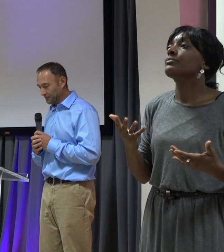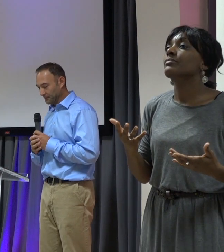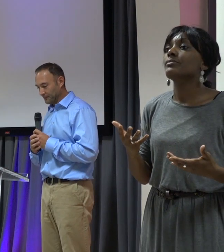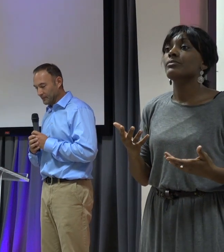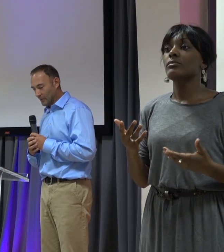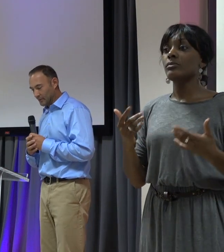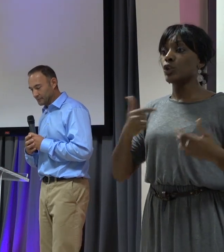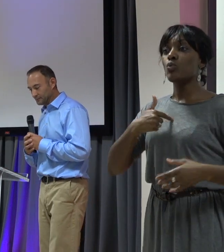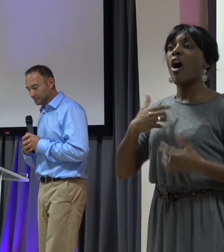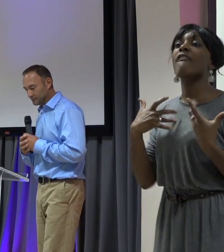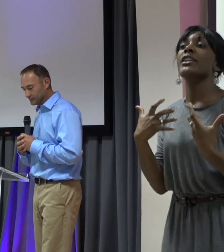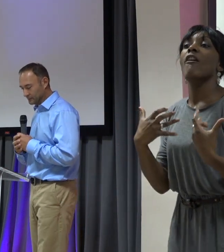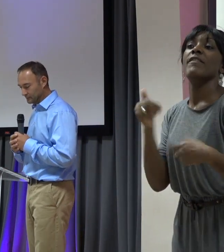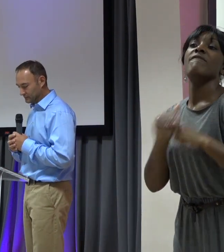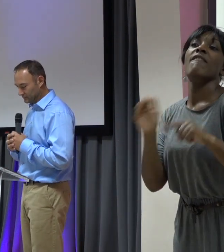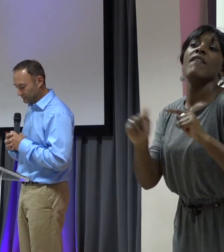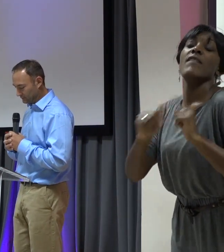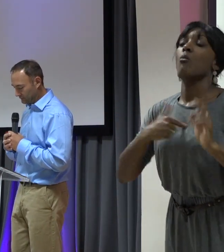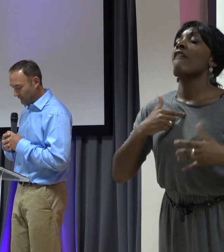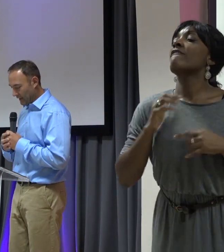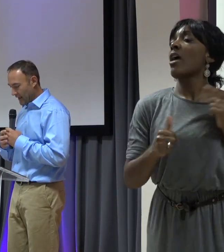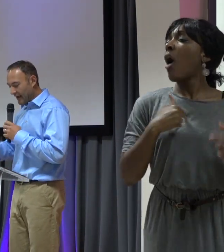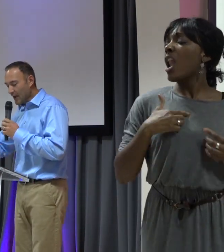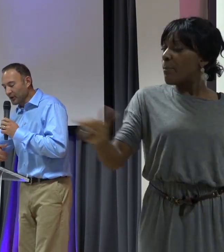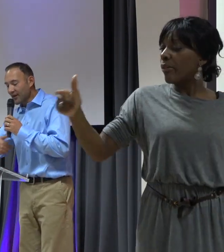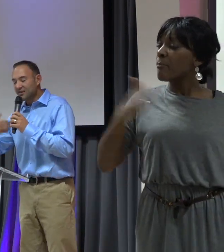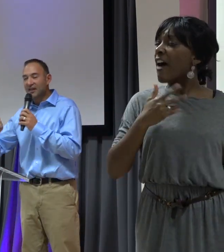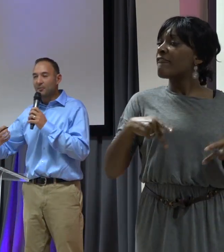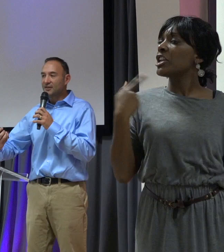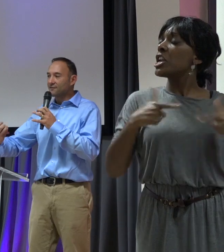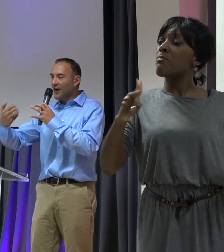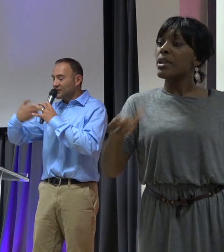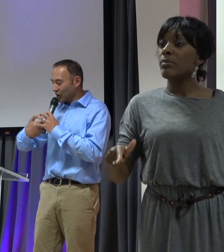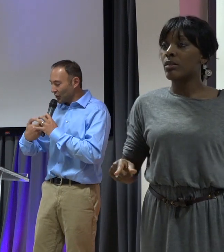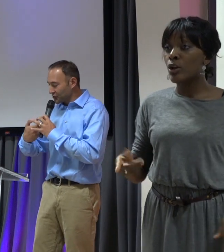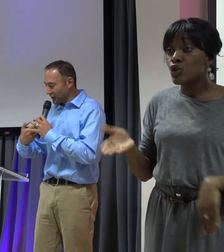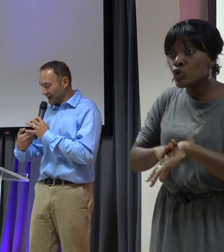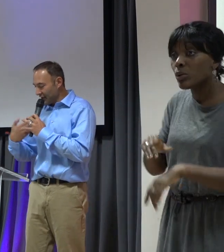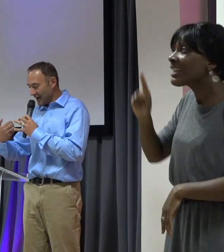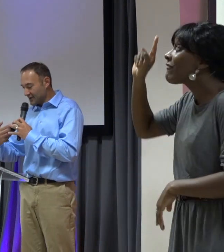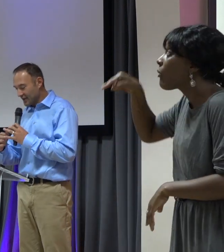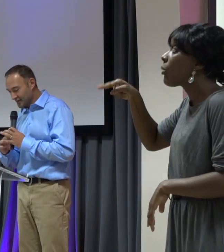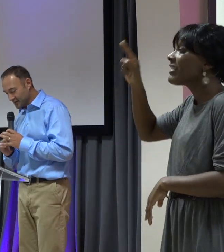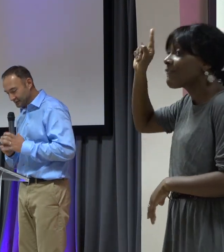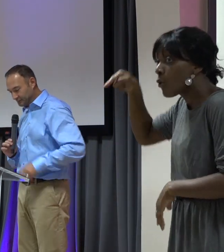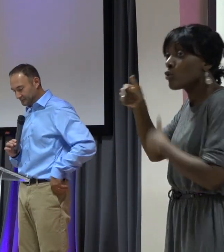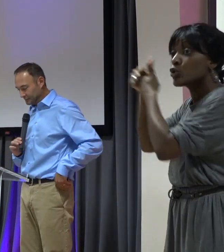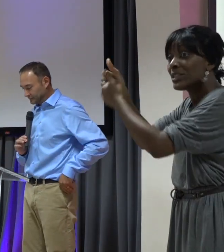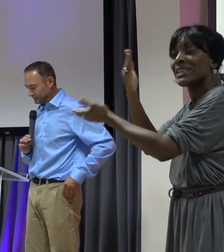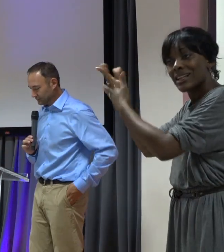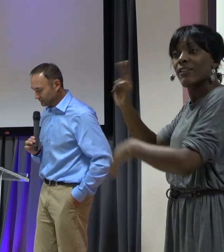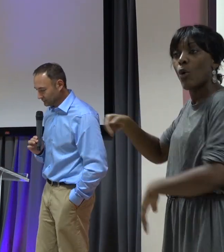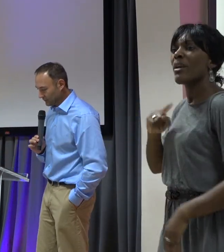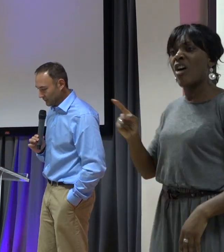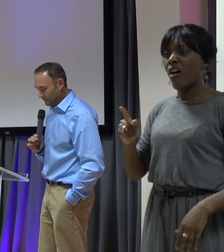fait juste ce qu'on a envie de faire au lieu de ce qu'on devrait faire. And again, I believe that statement defines our culture in the Et United je pense que